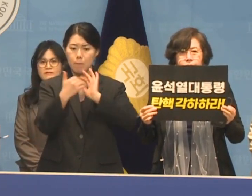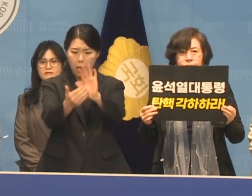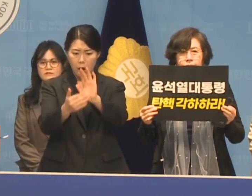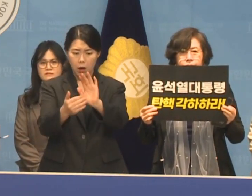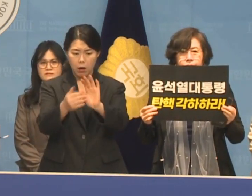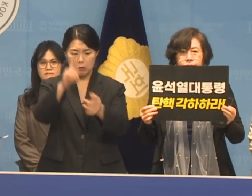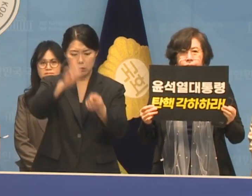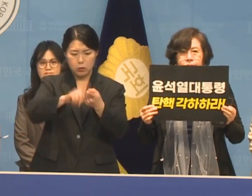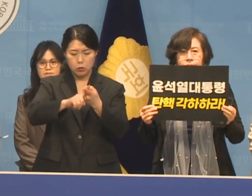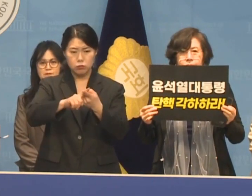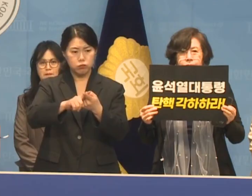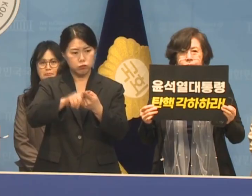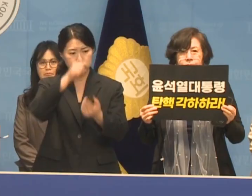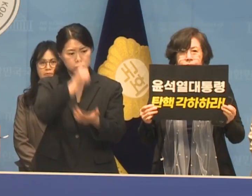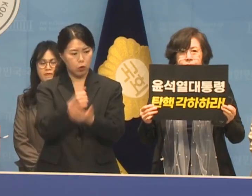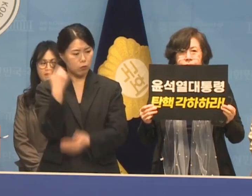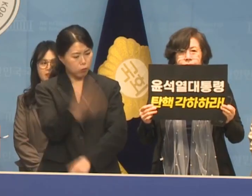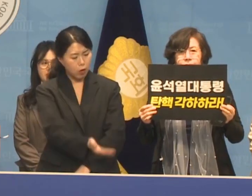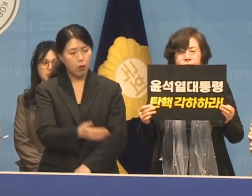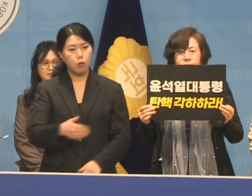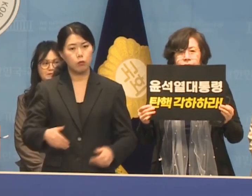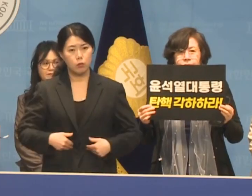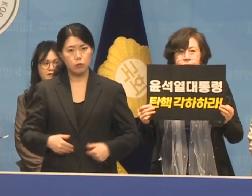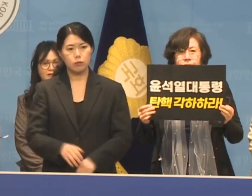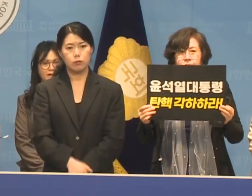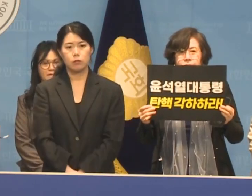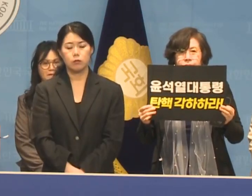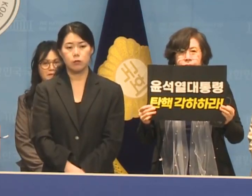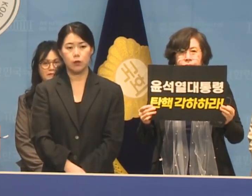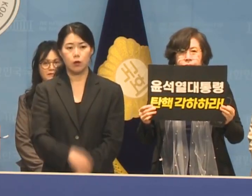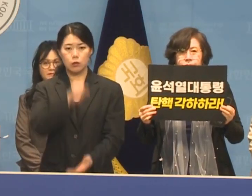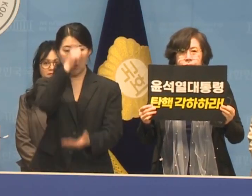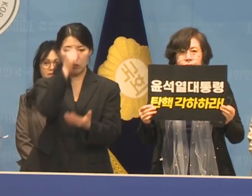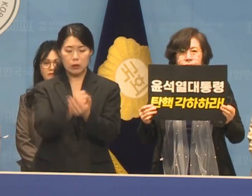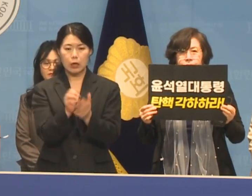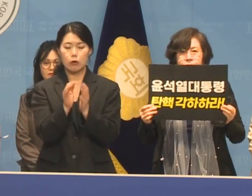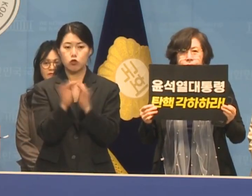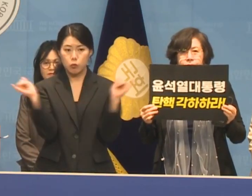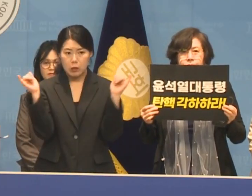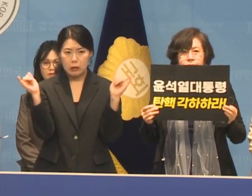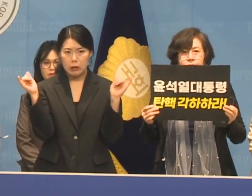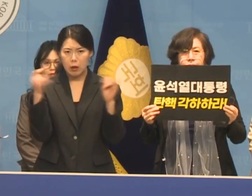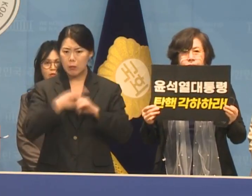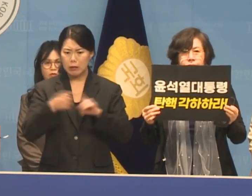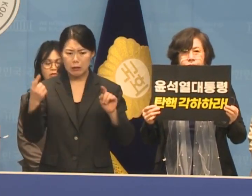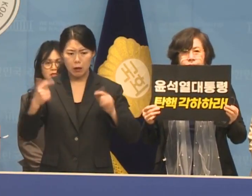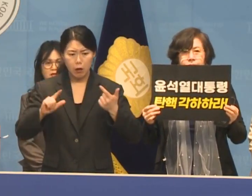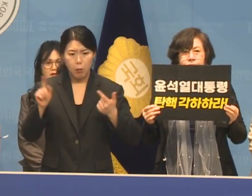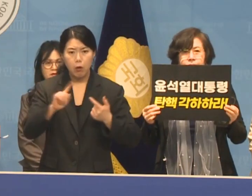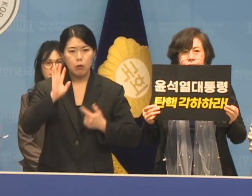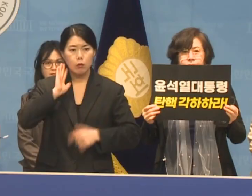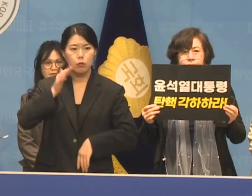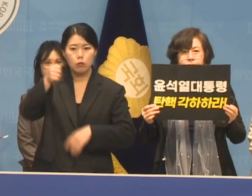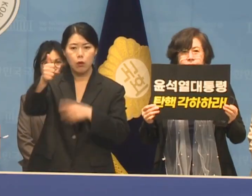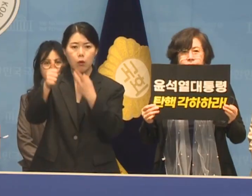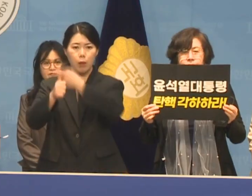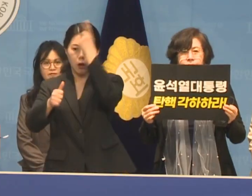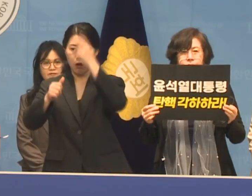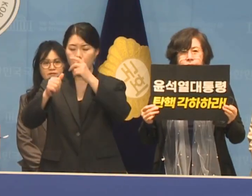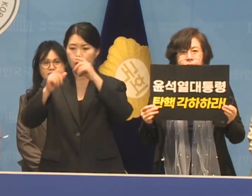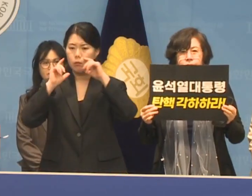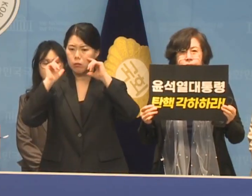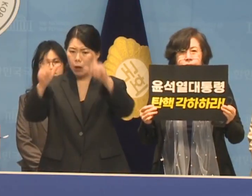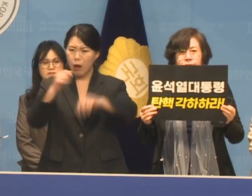것이 저는 순서라고 생각합니다. 정상적인 대한민국 국민의 판단과 다르게 대통령에 대한 판결을